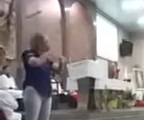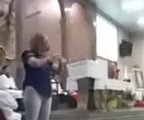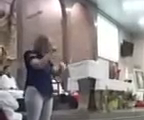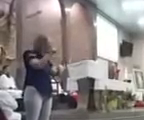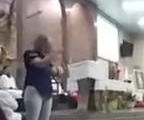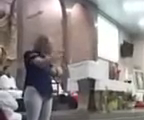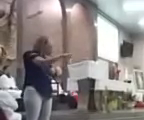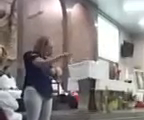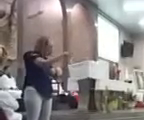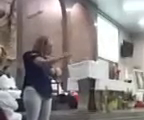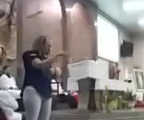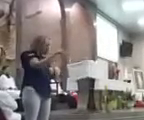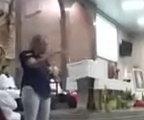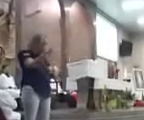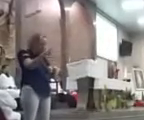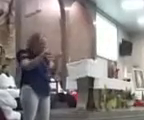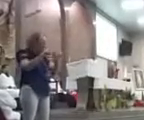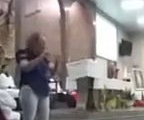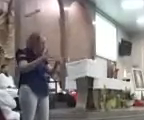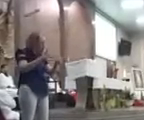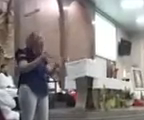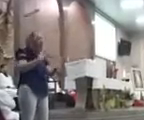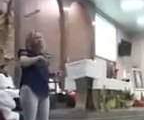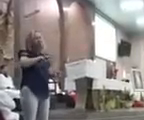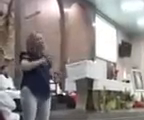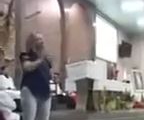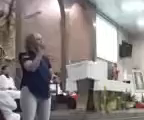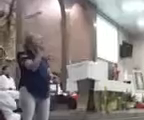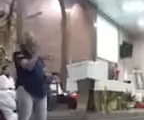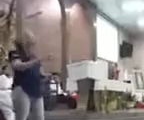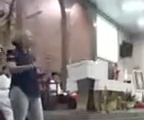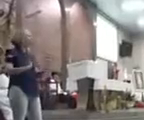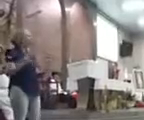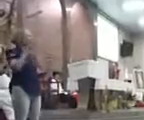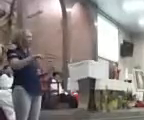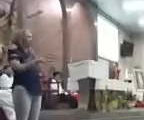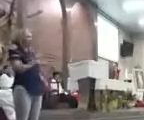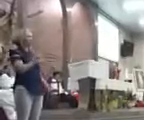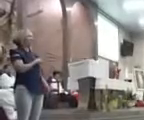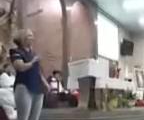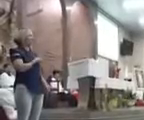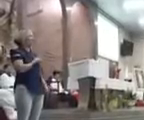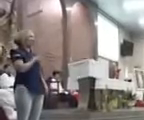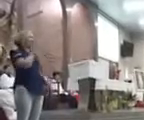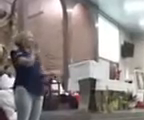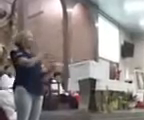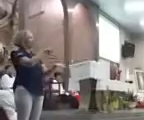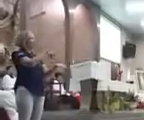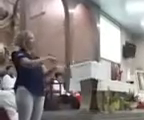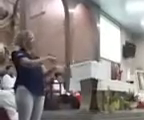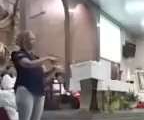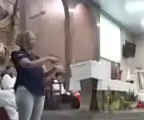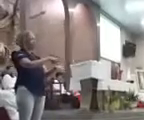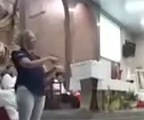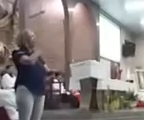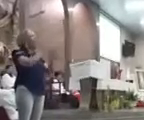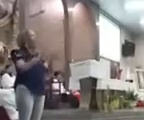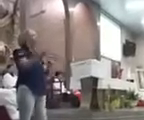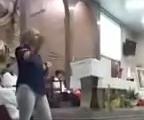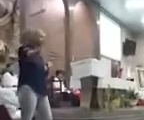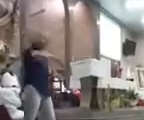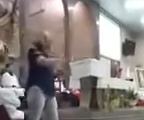aceitamos o convite, mas não queremos estar aqui verdadeiramente para experimentar